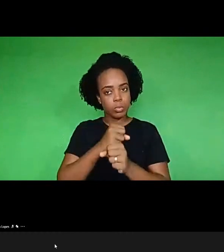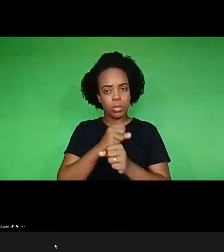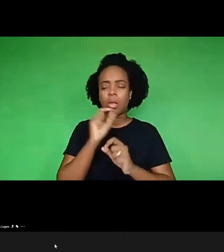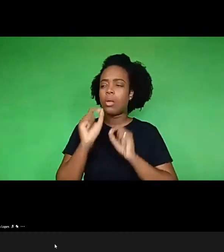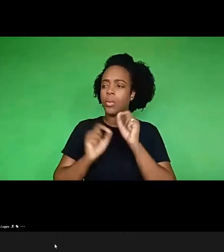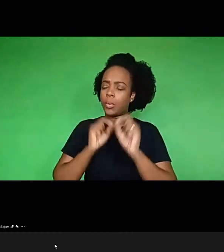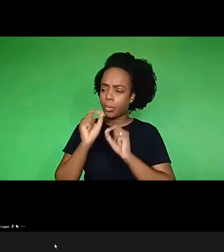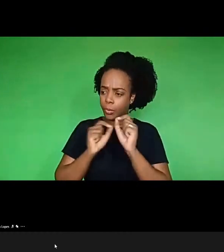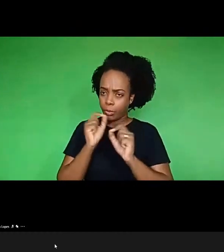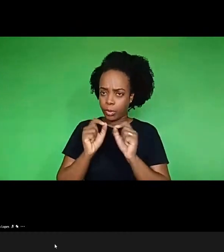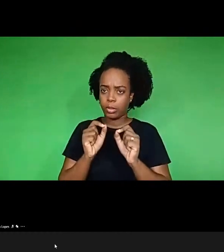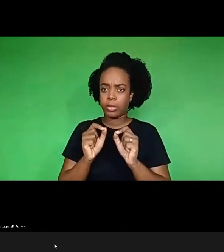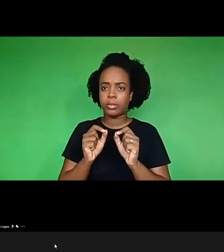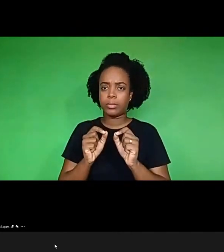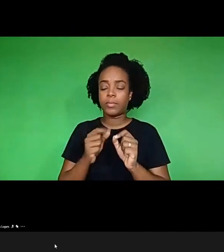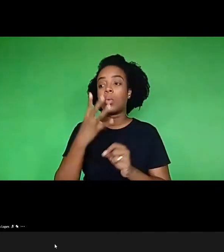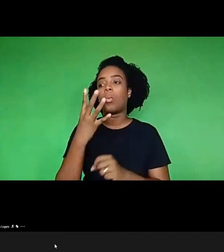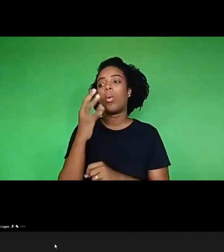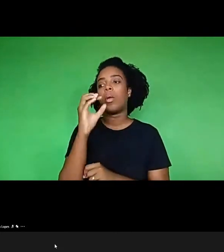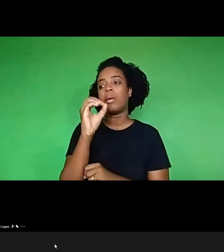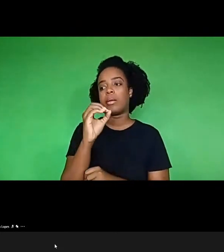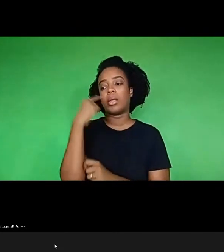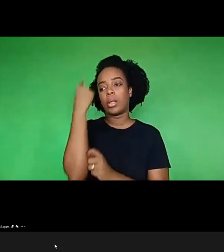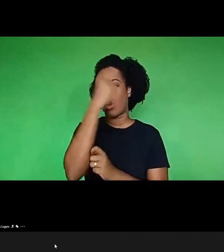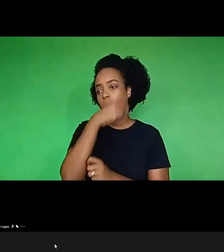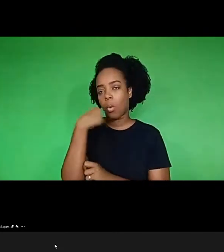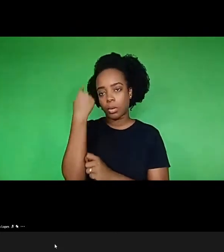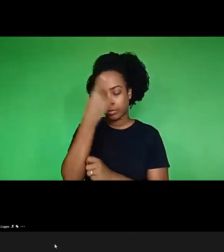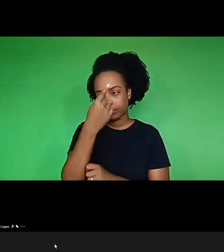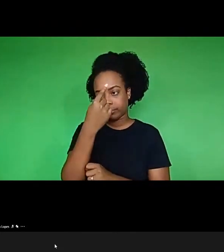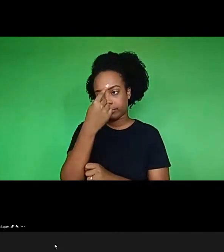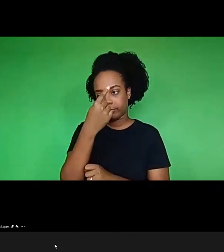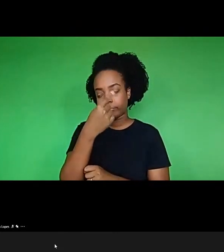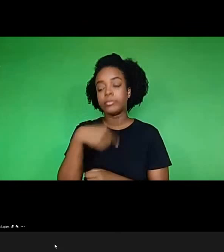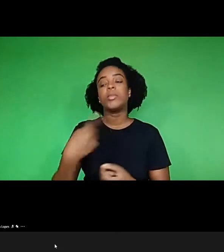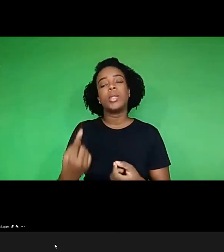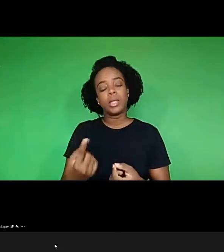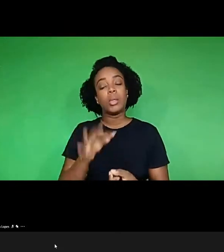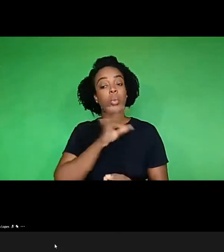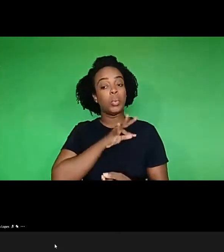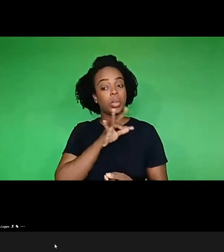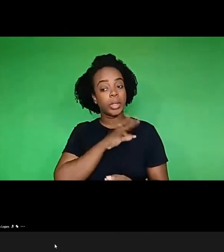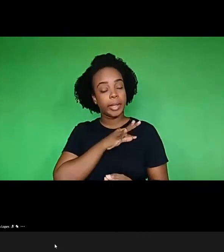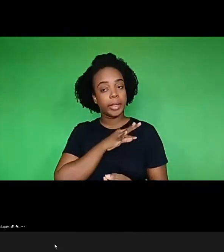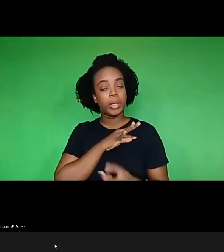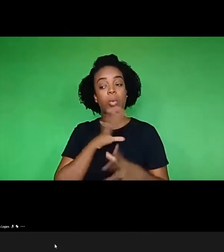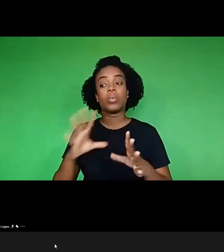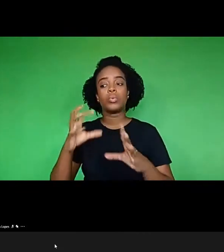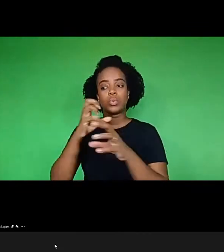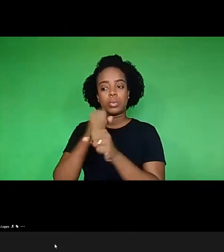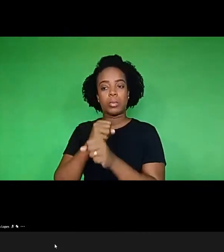a 40 horas, e para o subsequente, o equivalente a 30 horas. Okay?